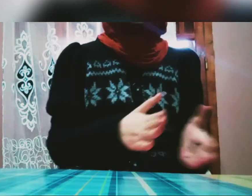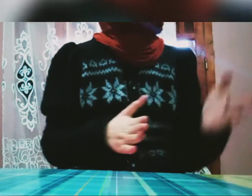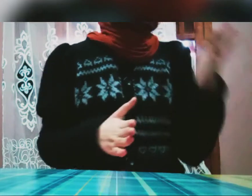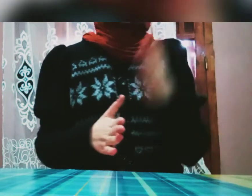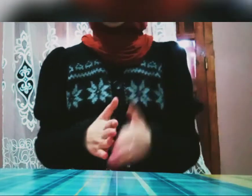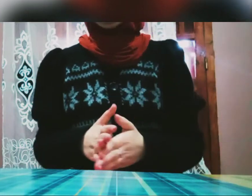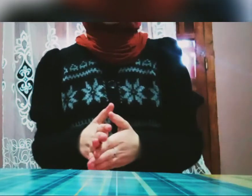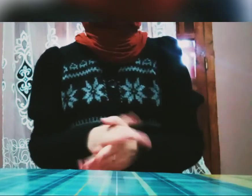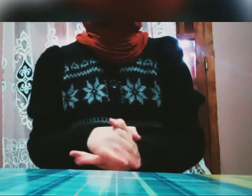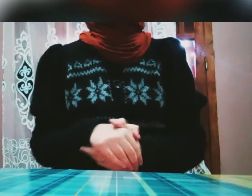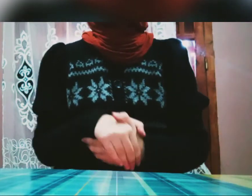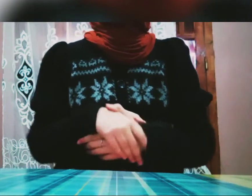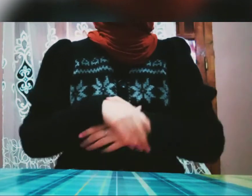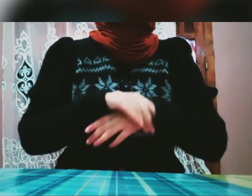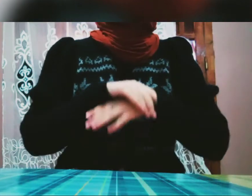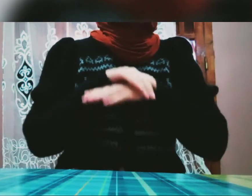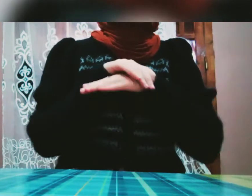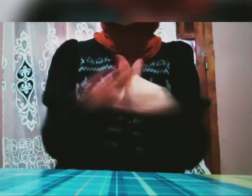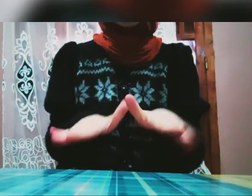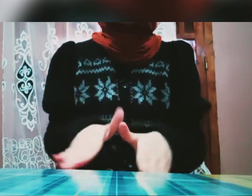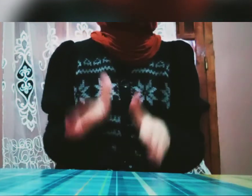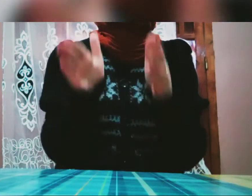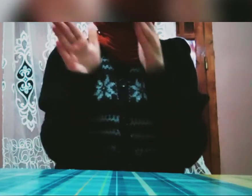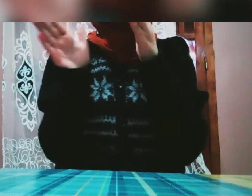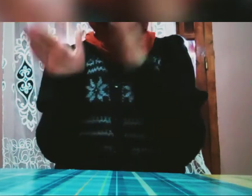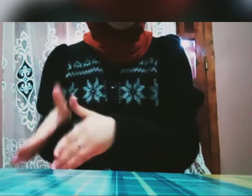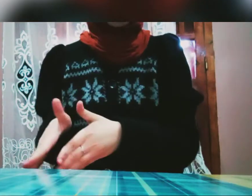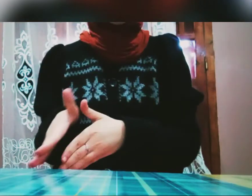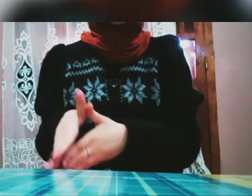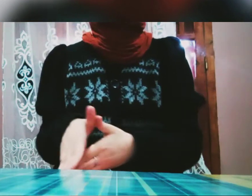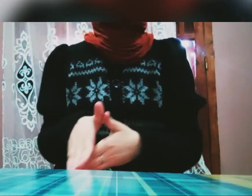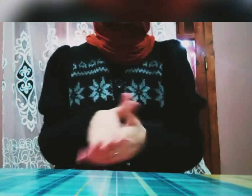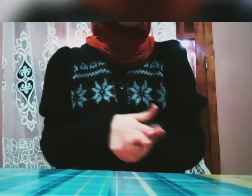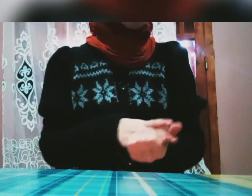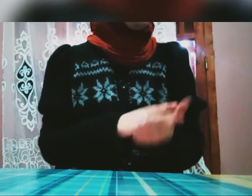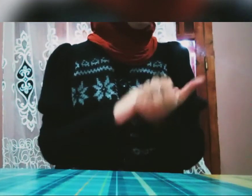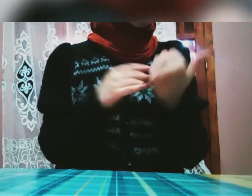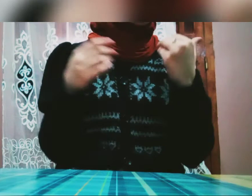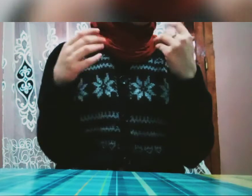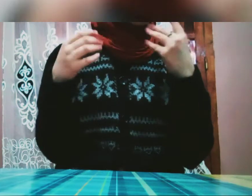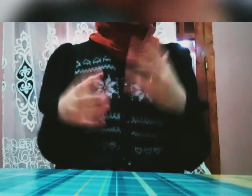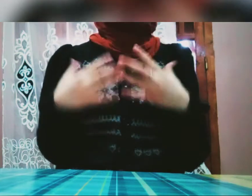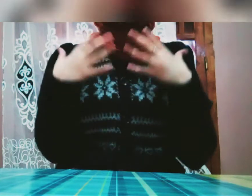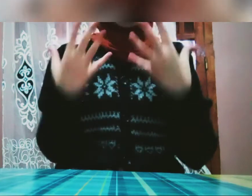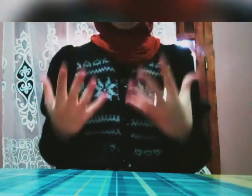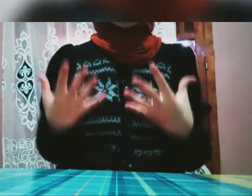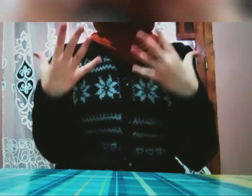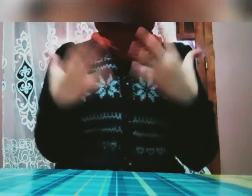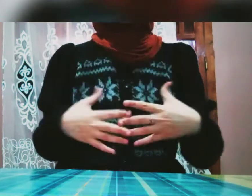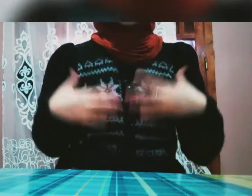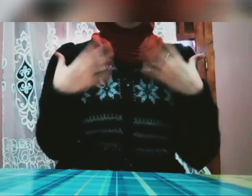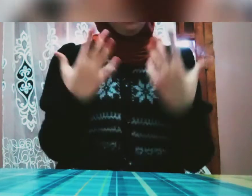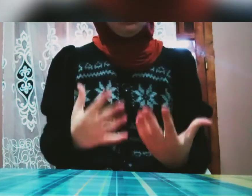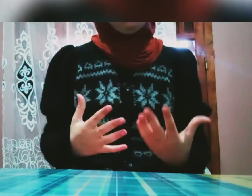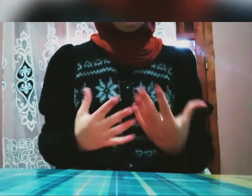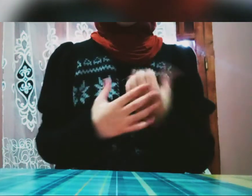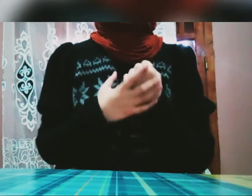اوبليجي عليه ويعني تحت اي ظرف يكون منضبط في حياته لانه الصلاة تعلمنا الانضباط. فديما